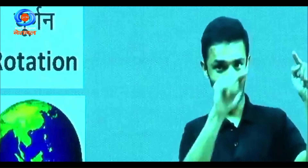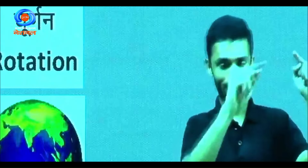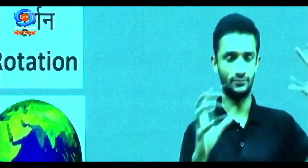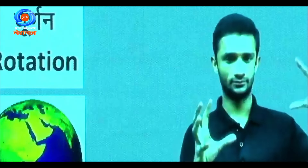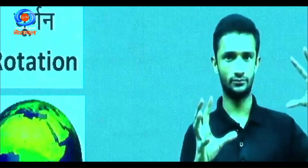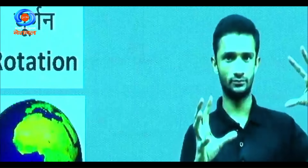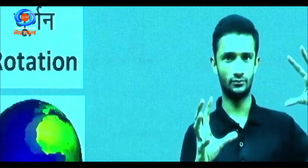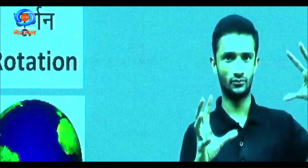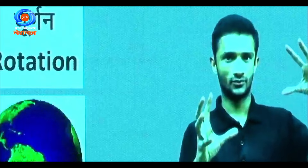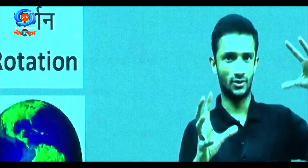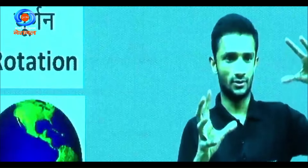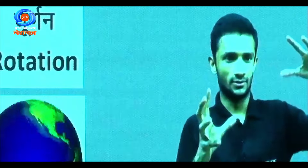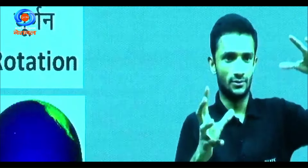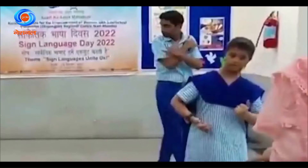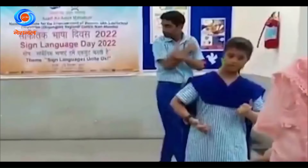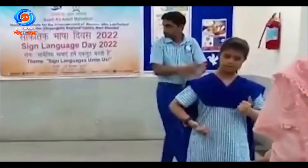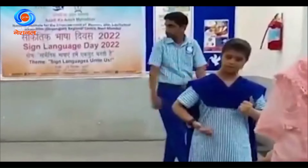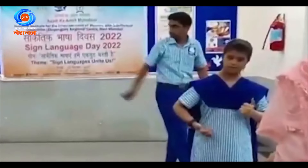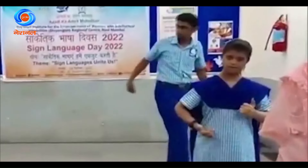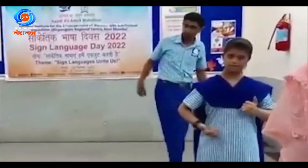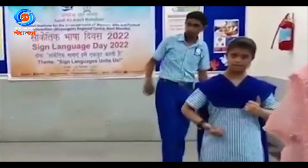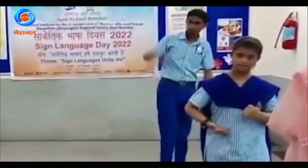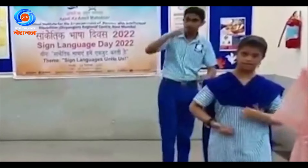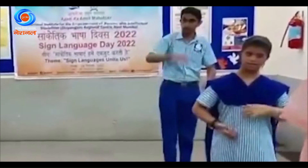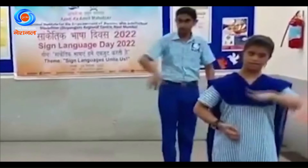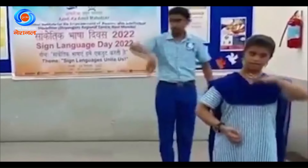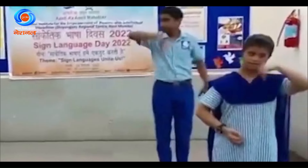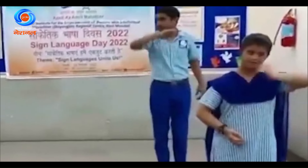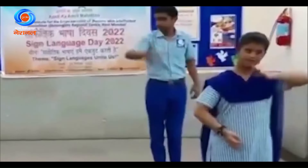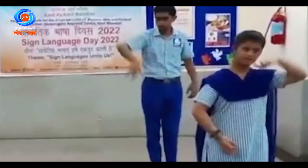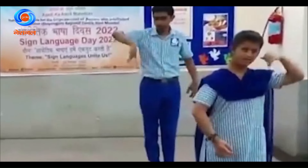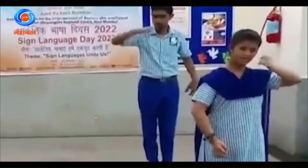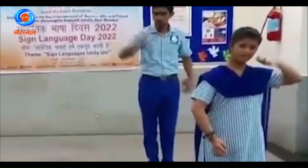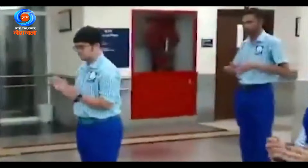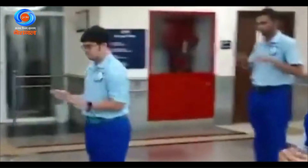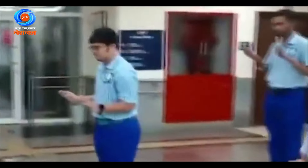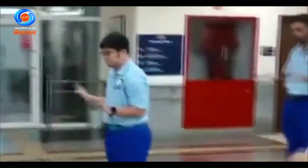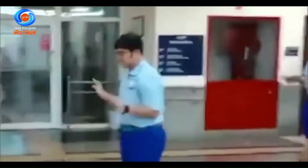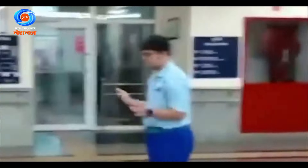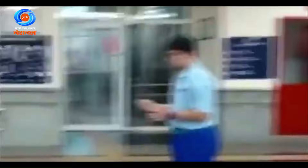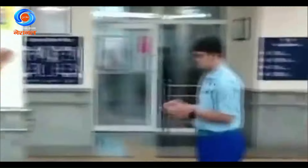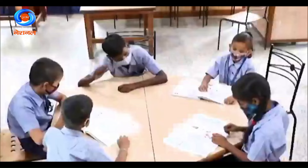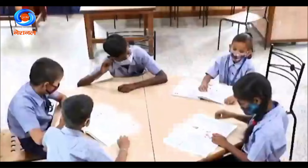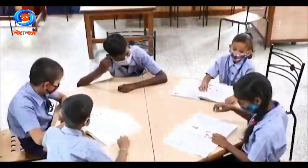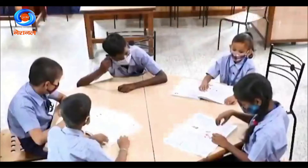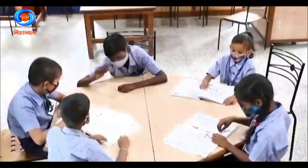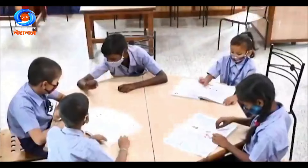2015 में इंडियन साइन लैंग्वेज रिसर्च एंड ट्रेनिंग सेंटर की शुरुआत हुई ताकि इस भाषा की मान्यता और शिक्षा